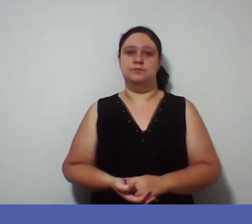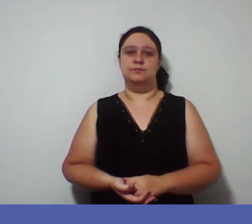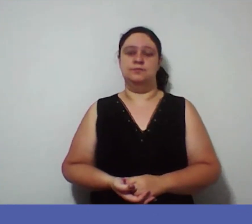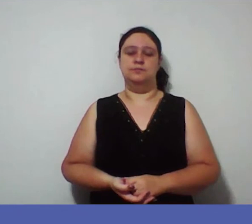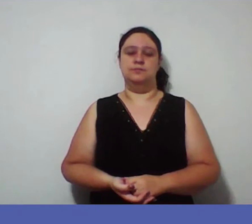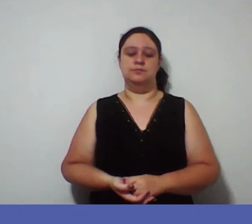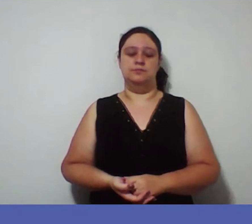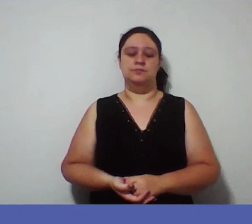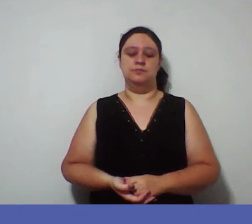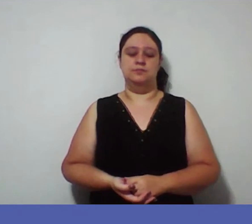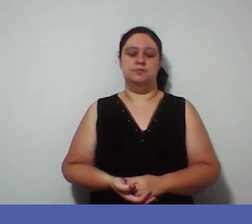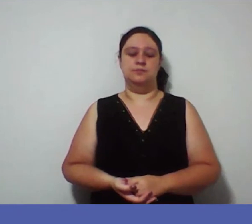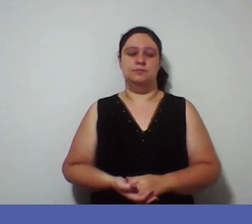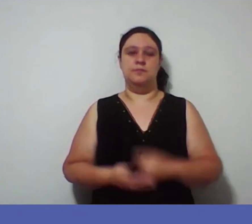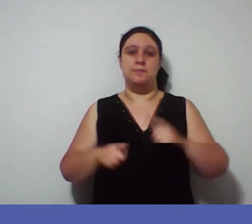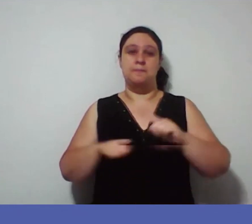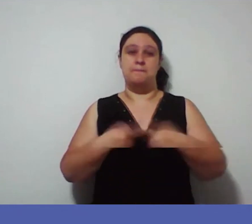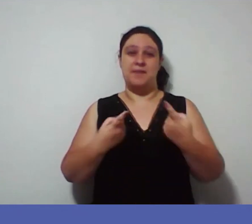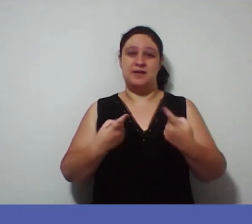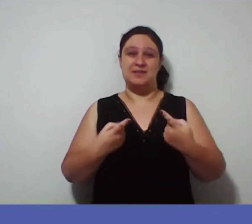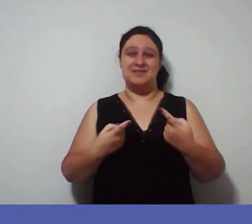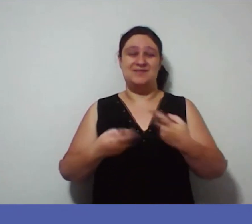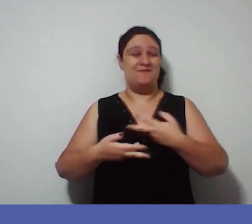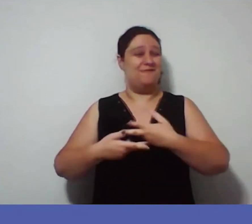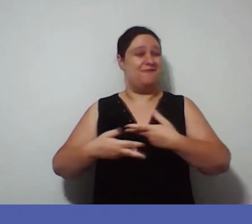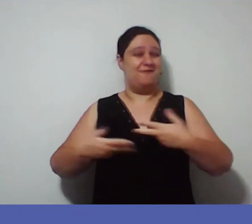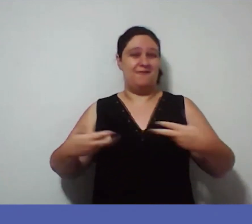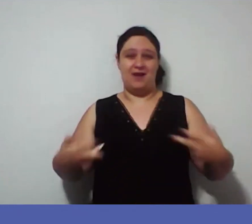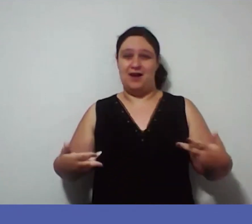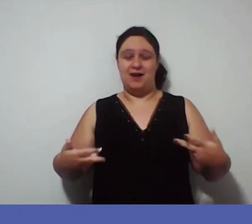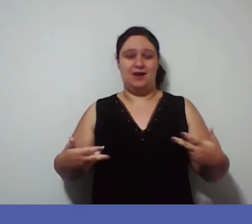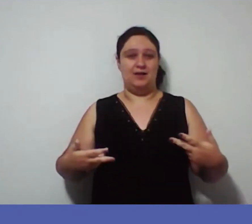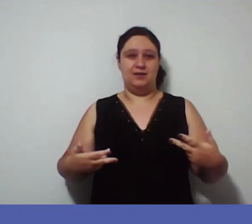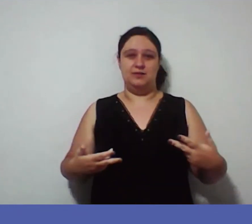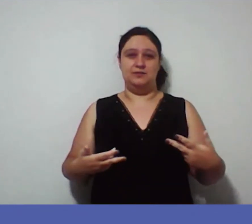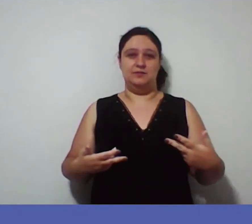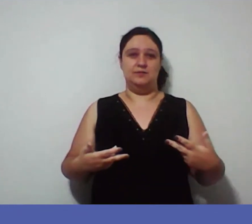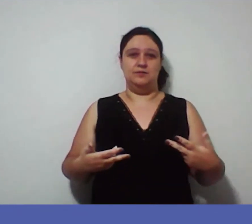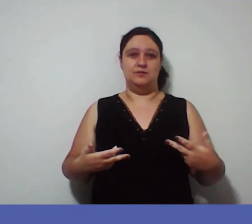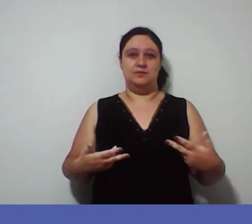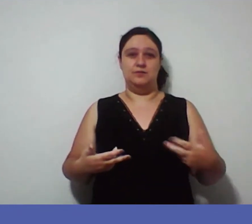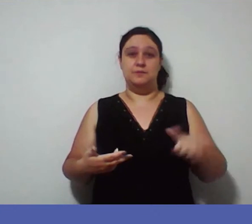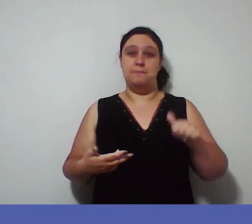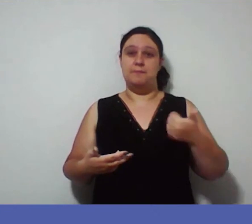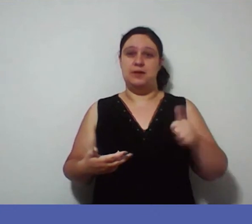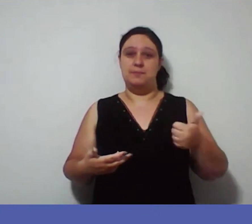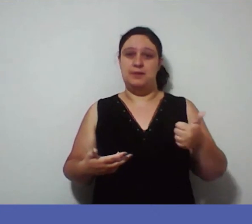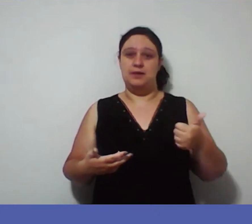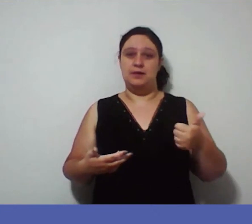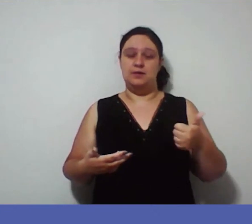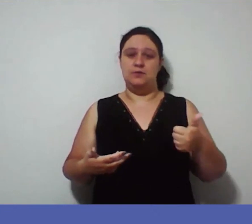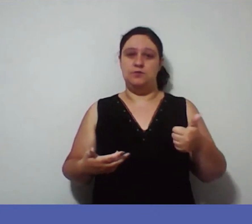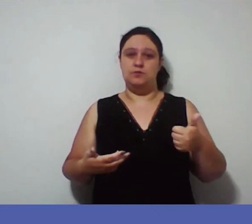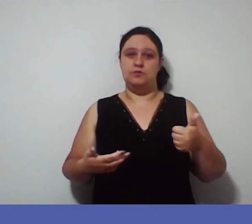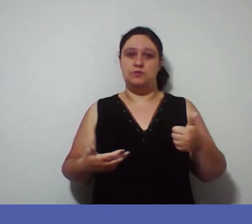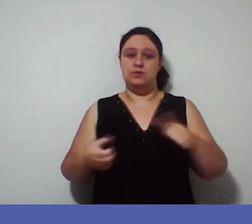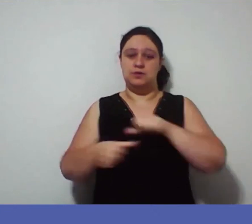muitos primeiros serão últimos, e os